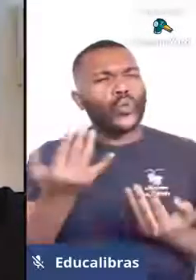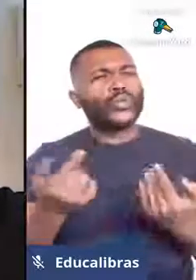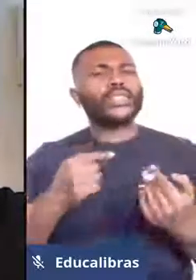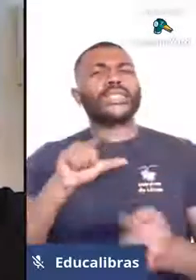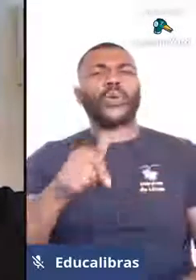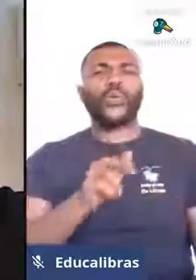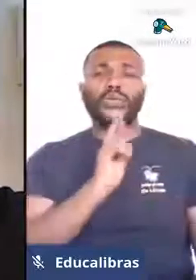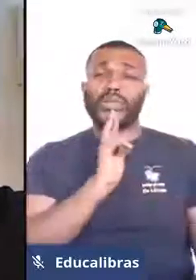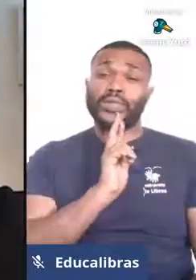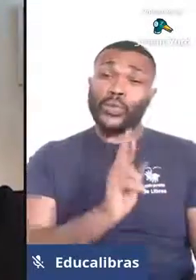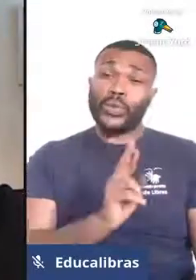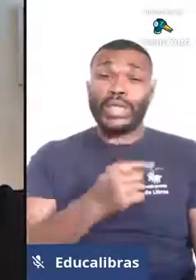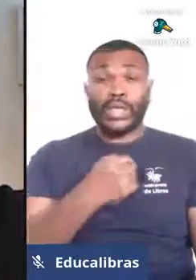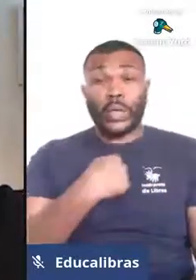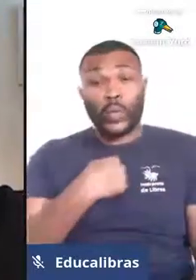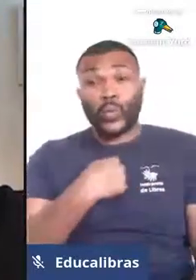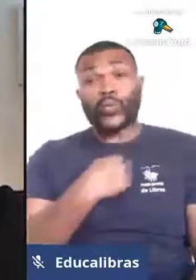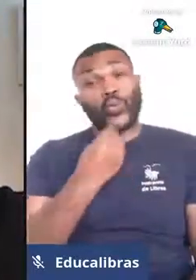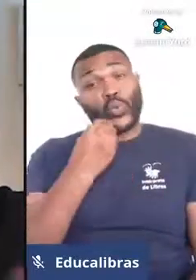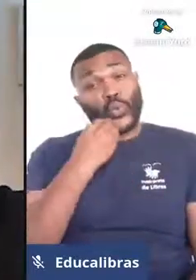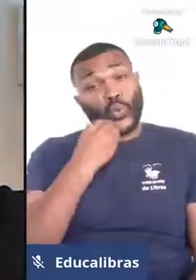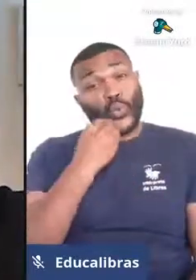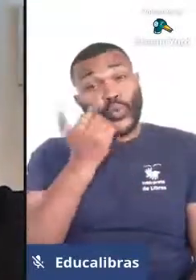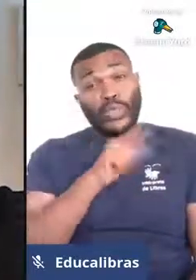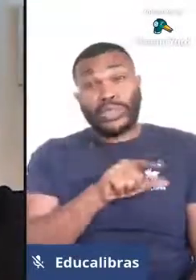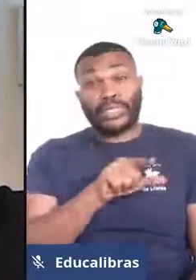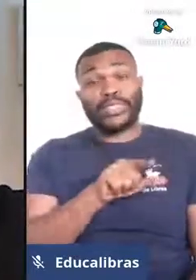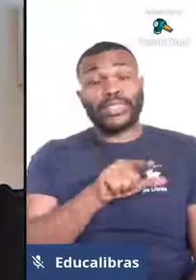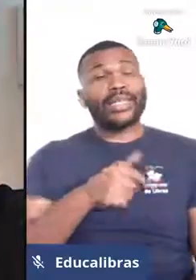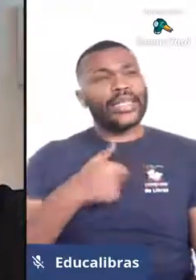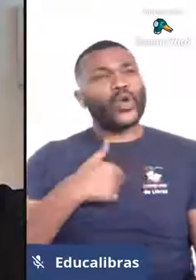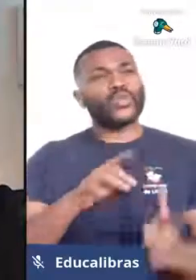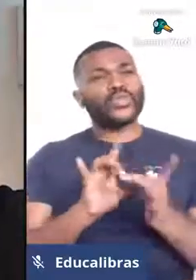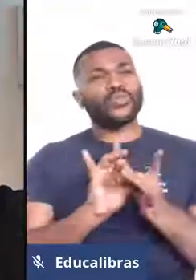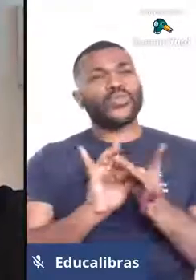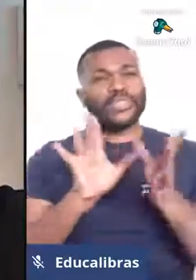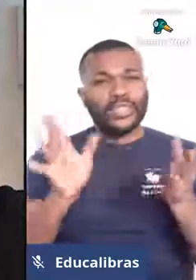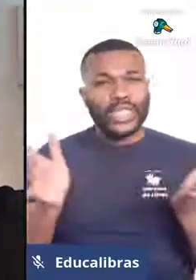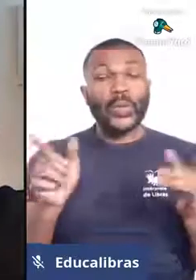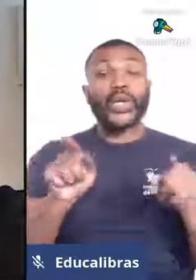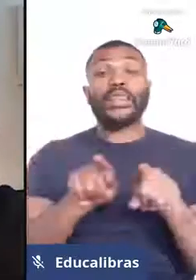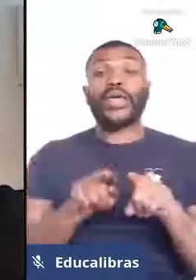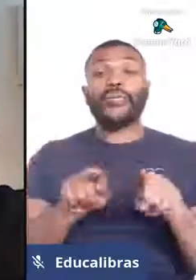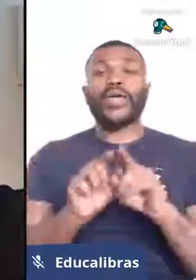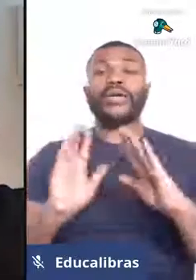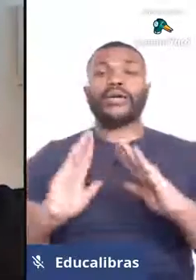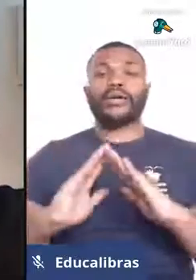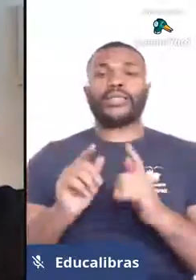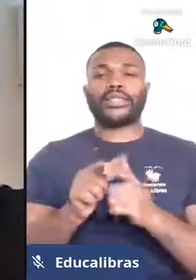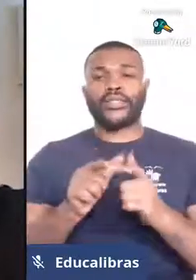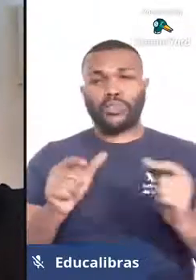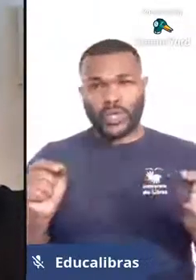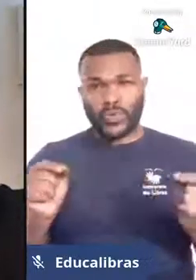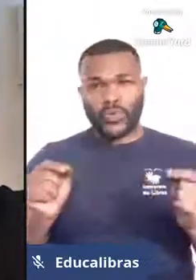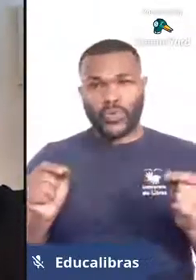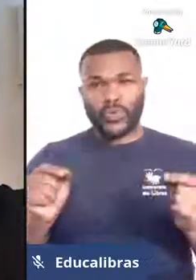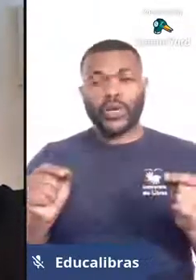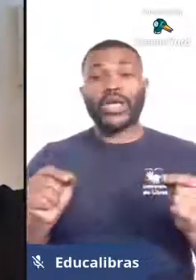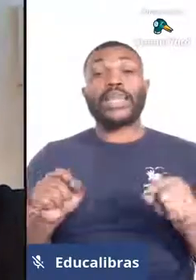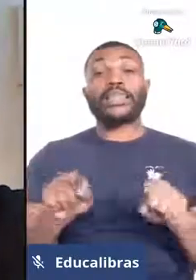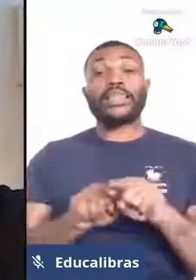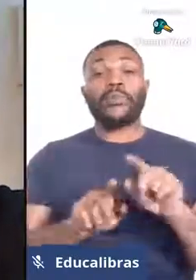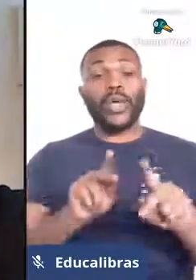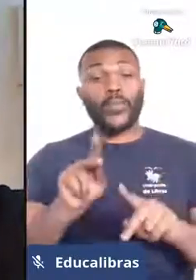que eu puder responder e fico à disposição, como Japan House, do público, da